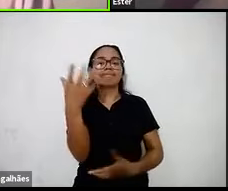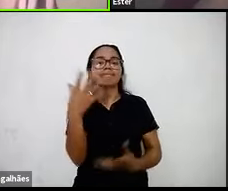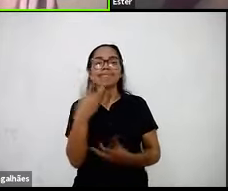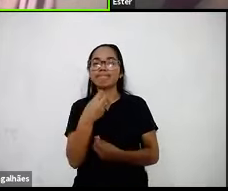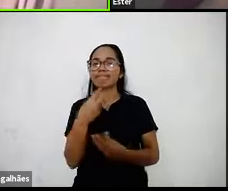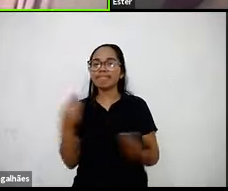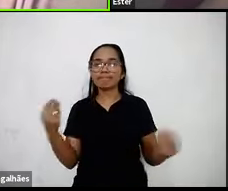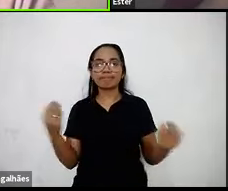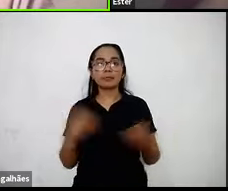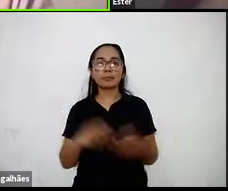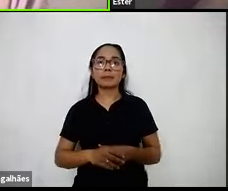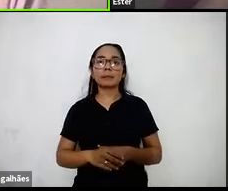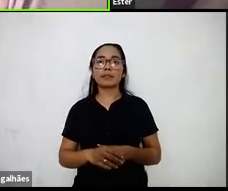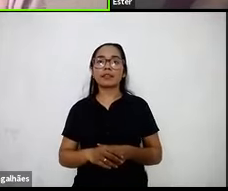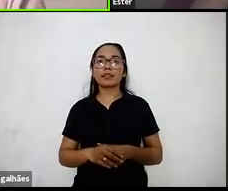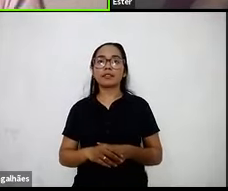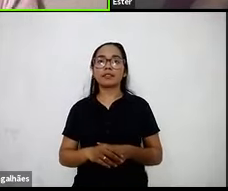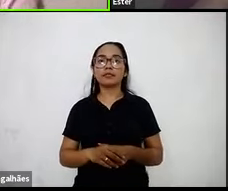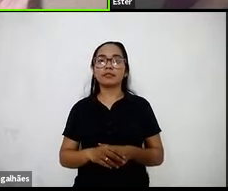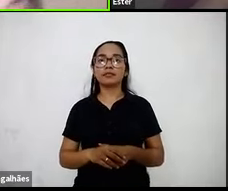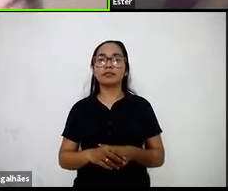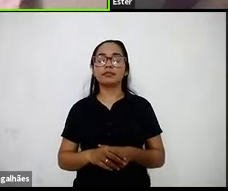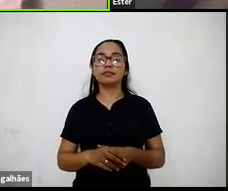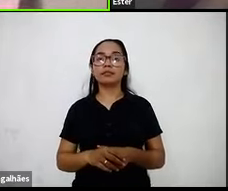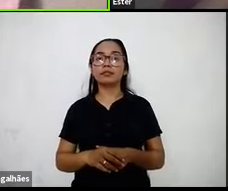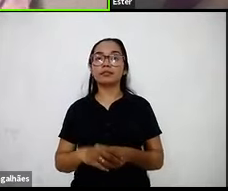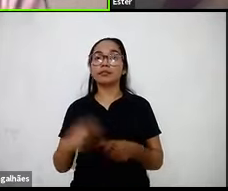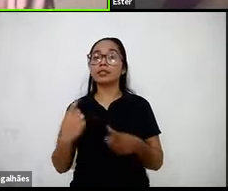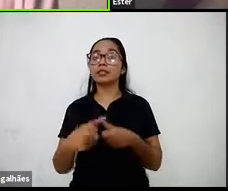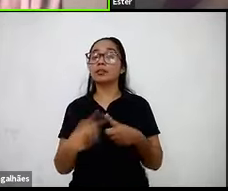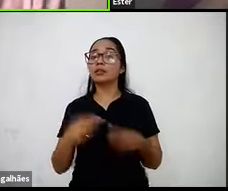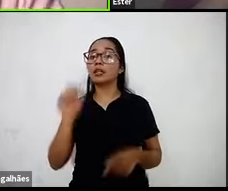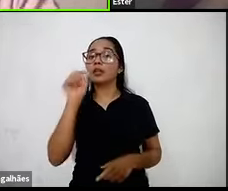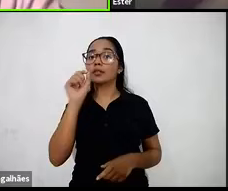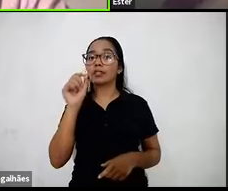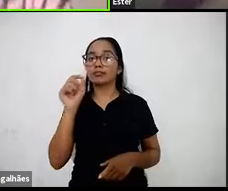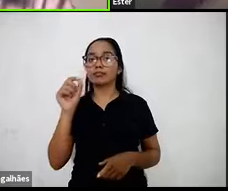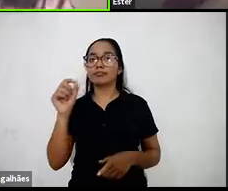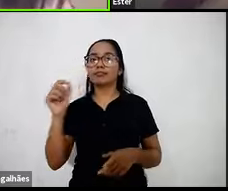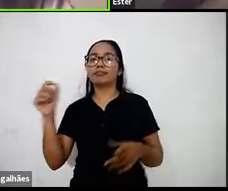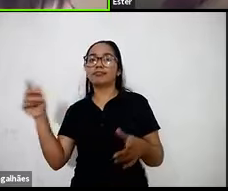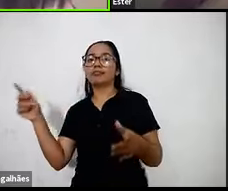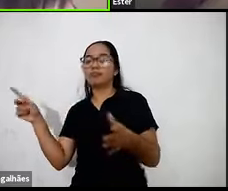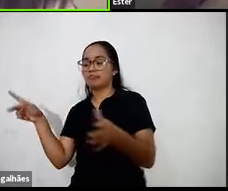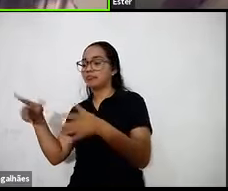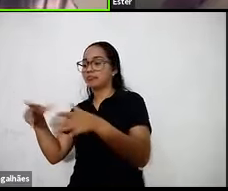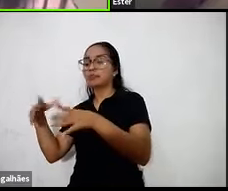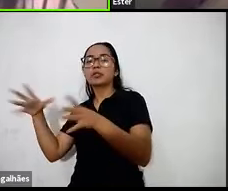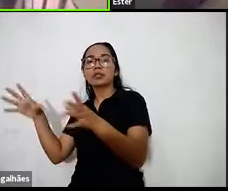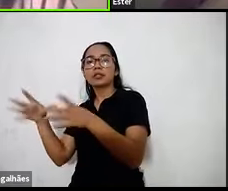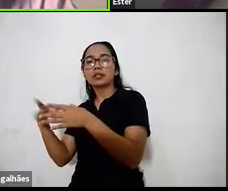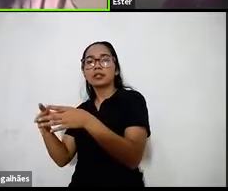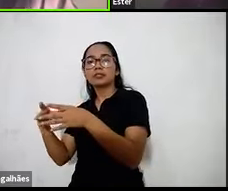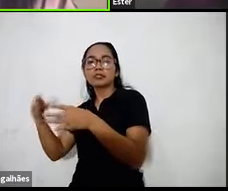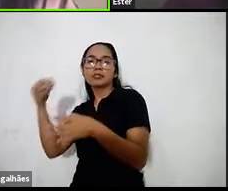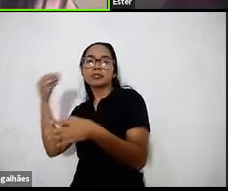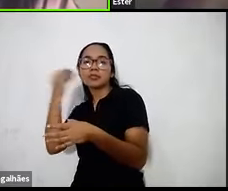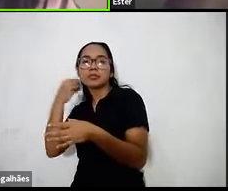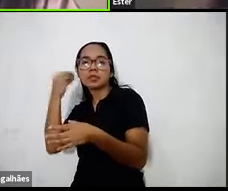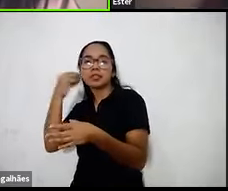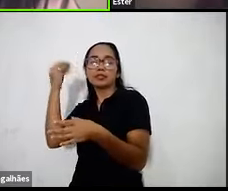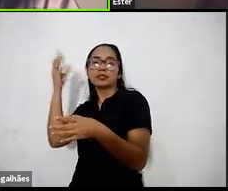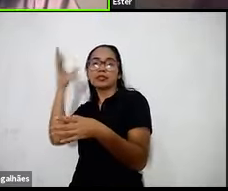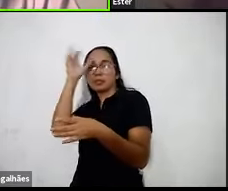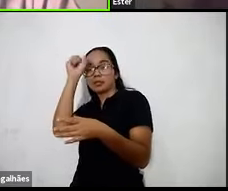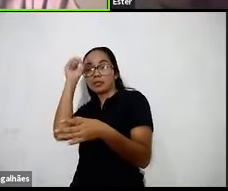questão dos direitos humanos prisionais, né? Acho que aprendi muita coisa. Bom,